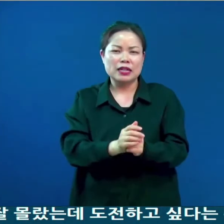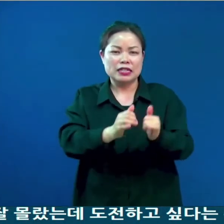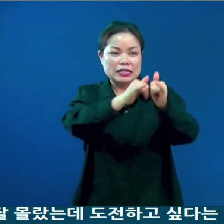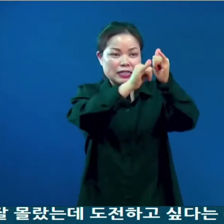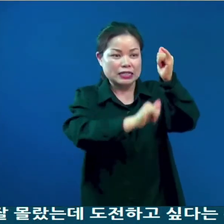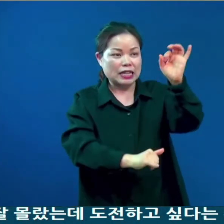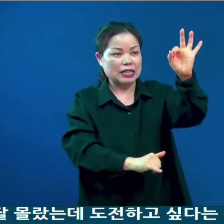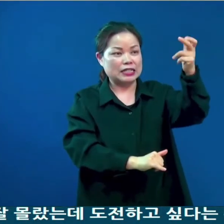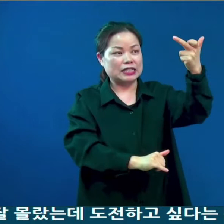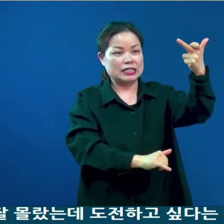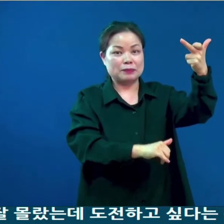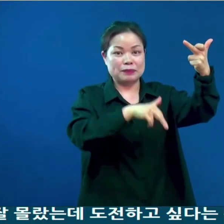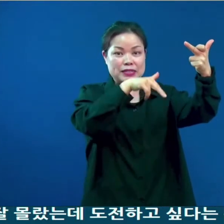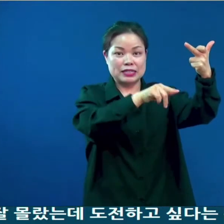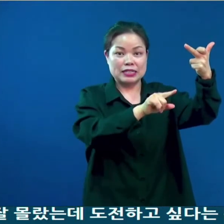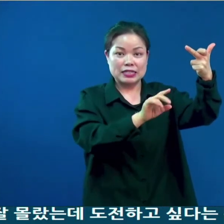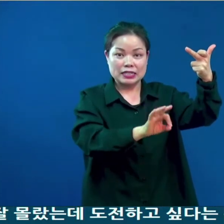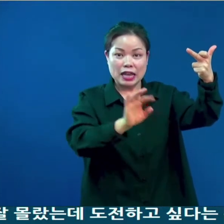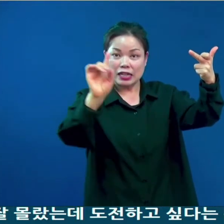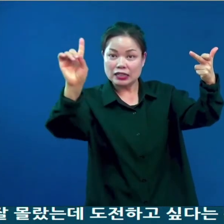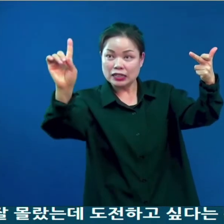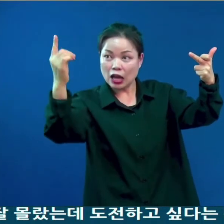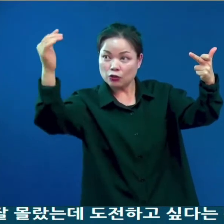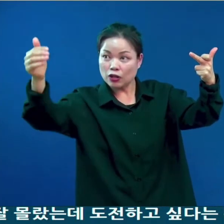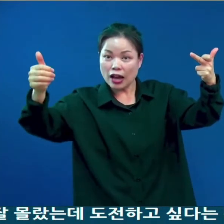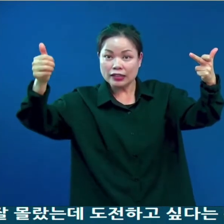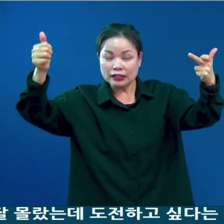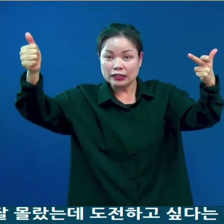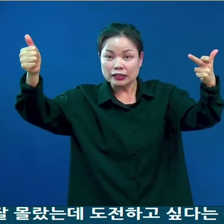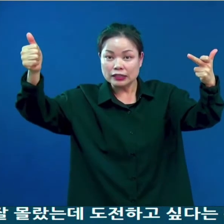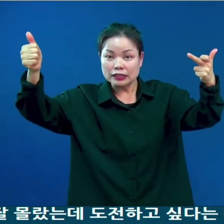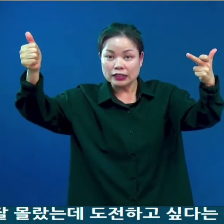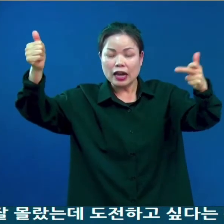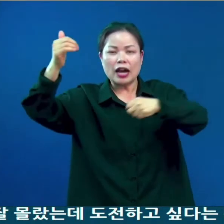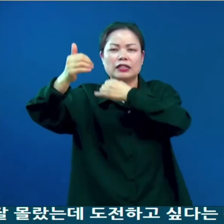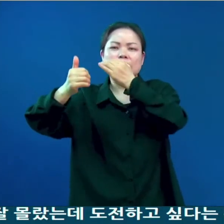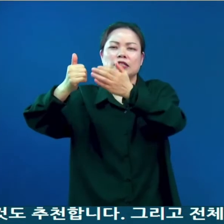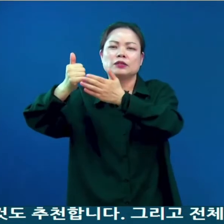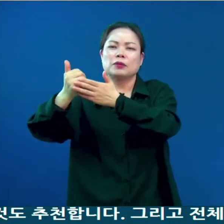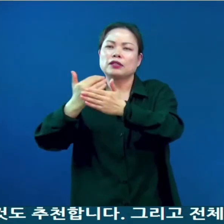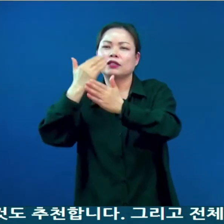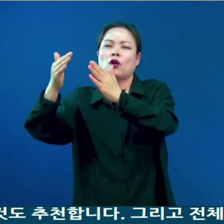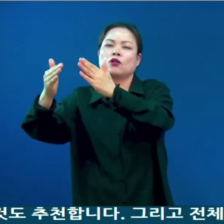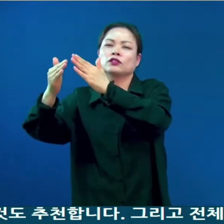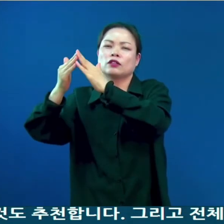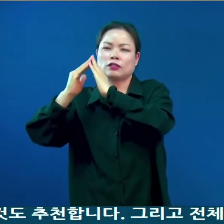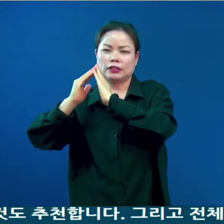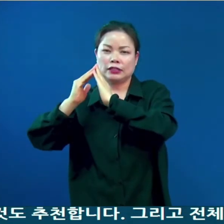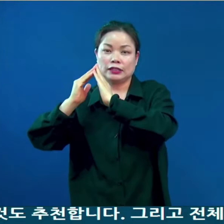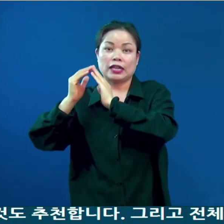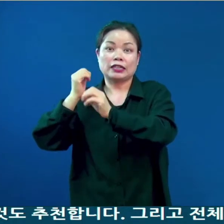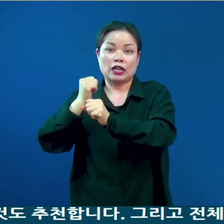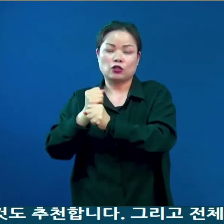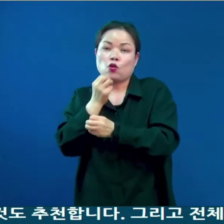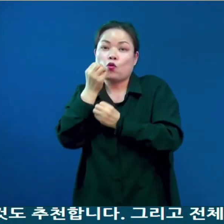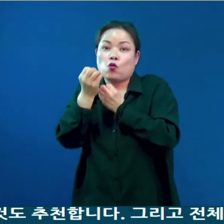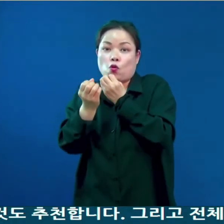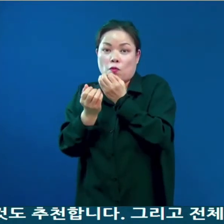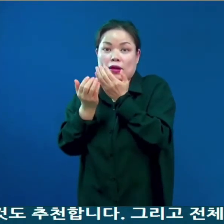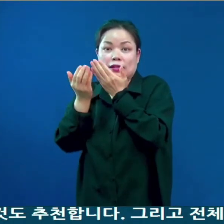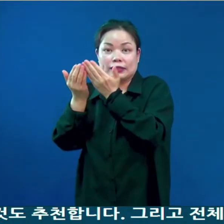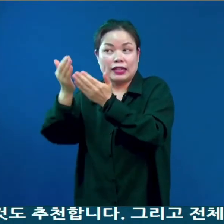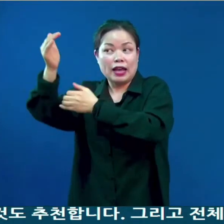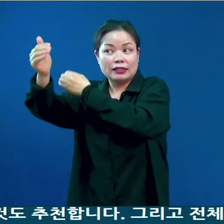역대상 17장에 다윗이 하나님께 하나님의 전을 지어 드리겠다라고